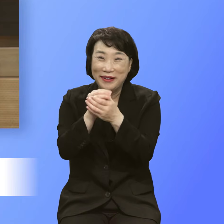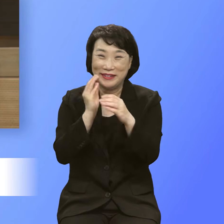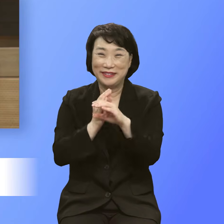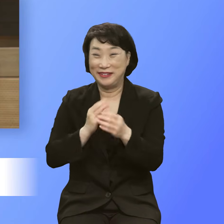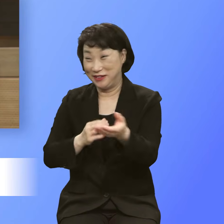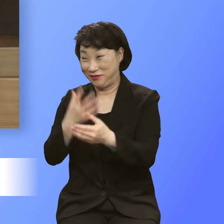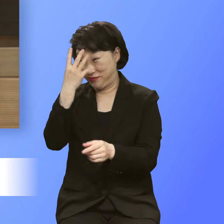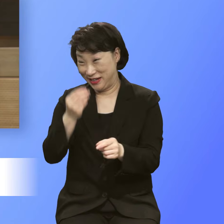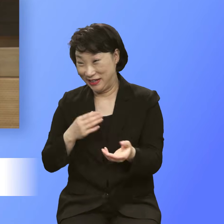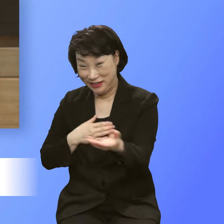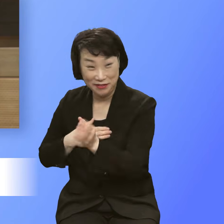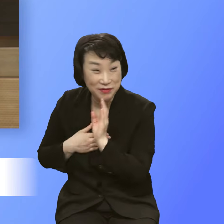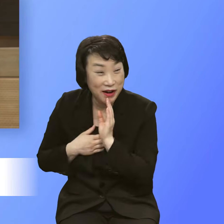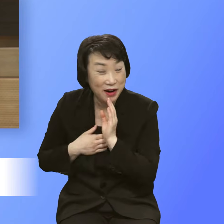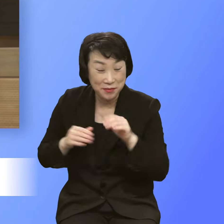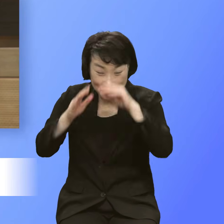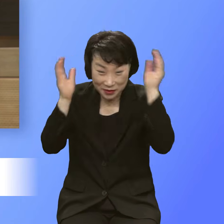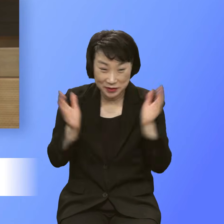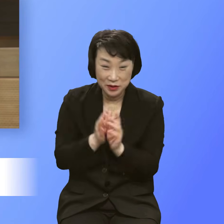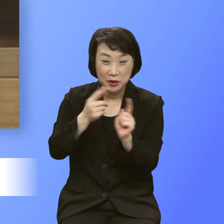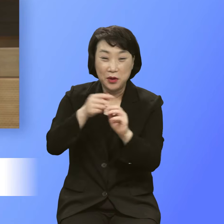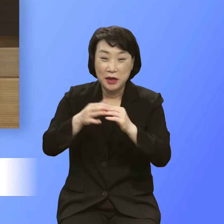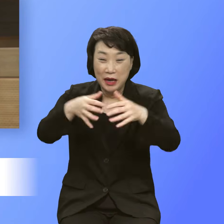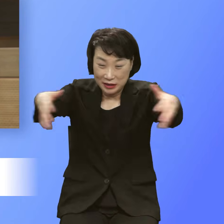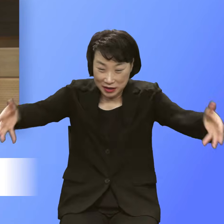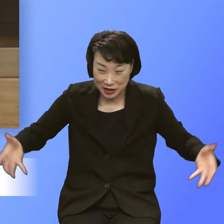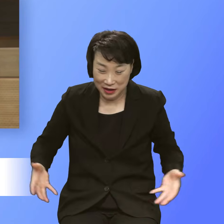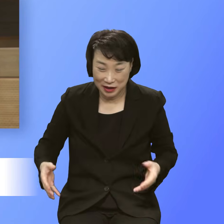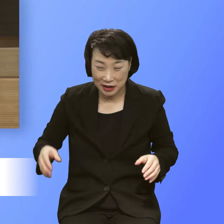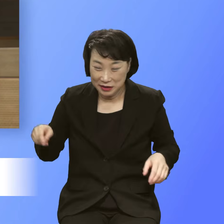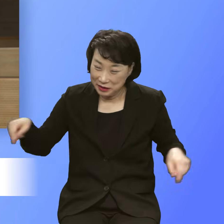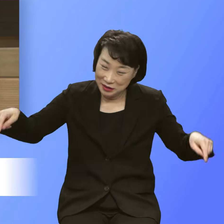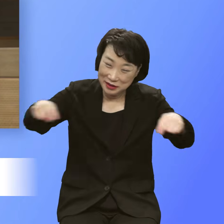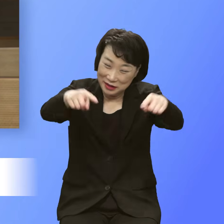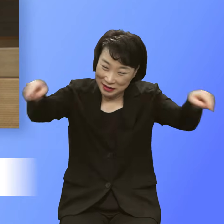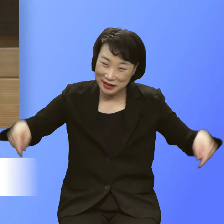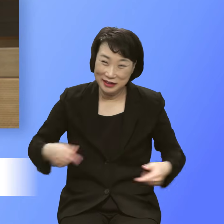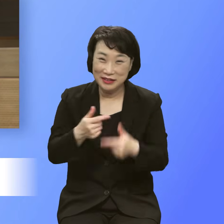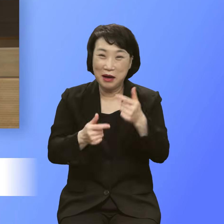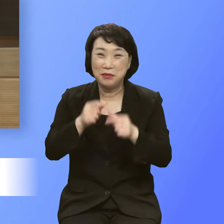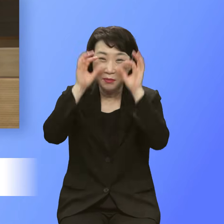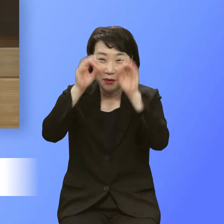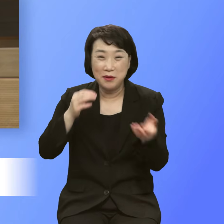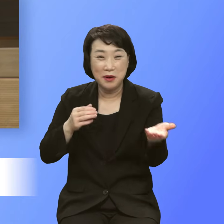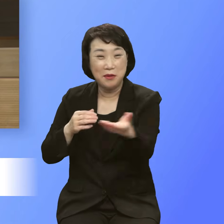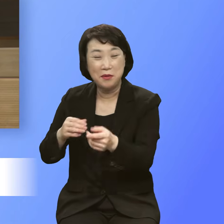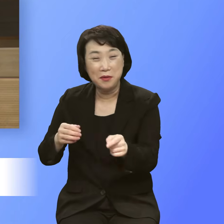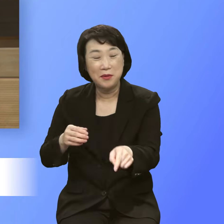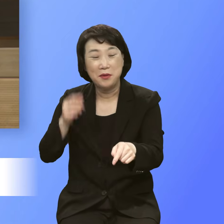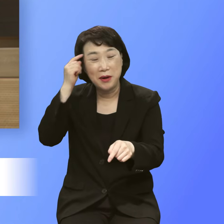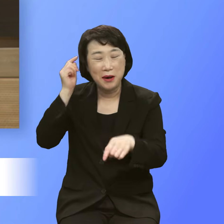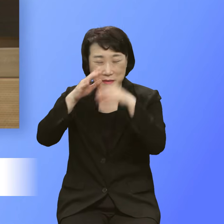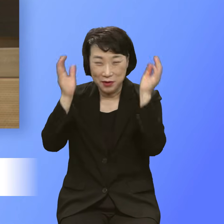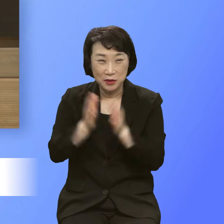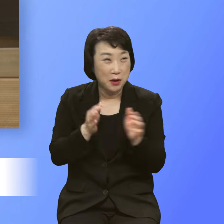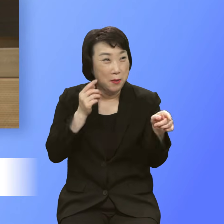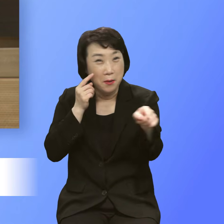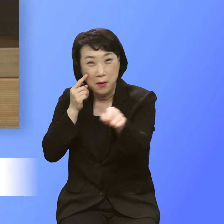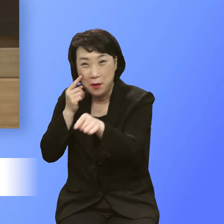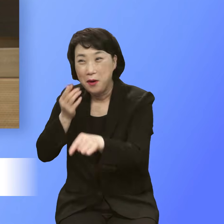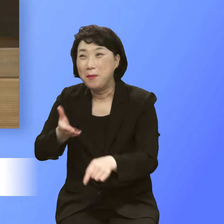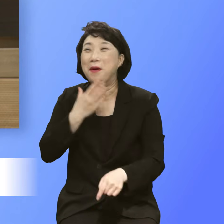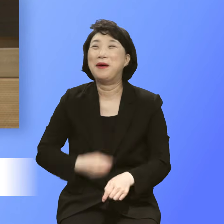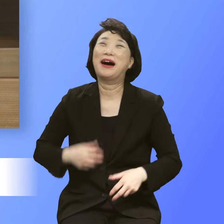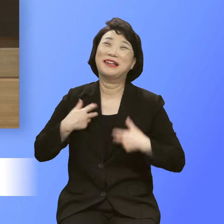보세요. 이게 전부 다 우리가 먹고 마시고 보고 즐기라고 한 거지. 자,